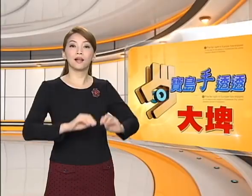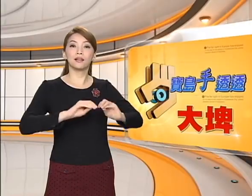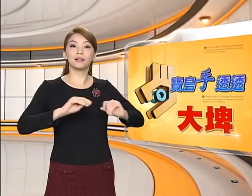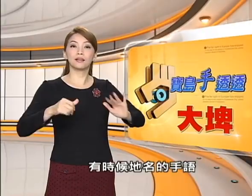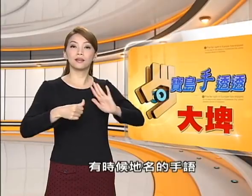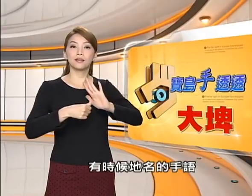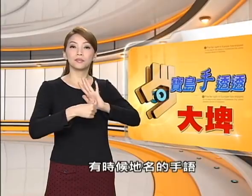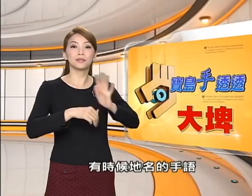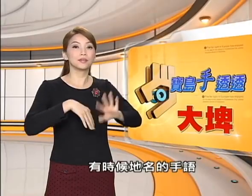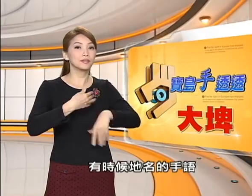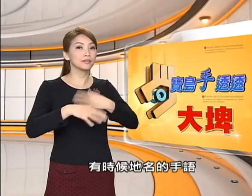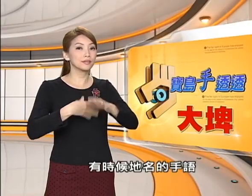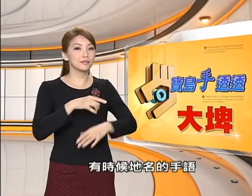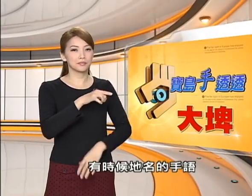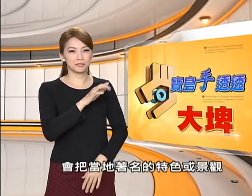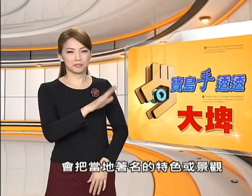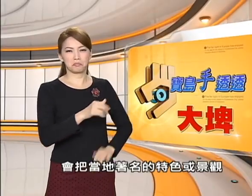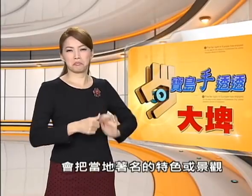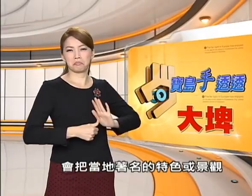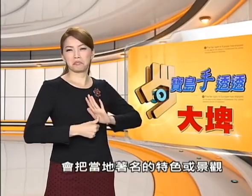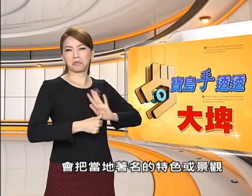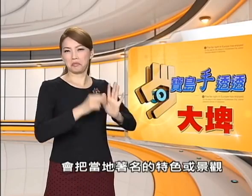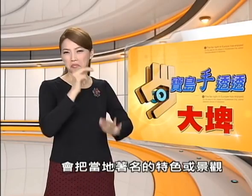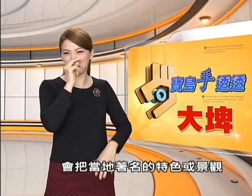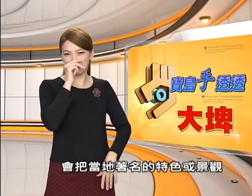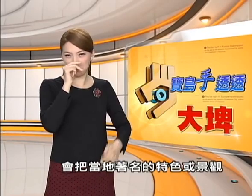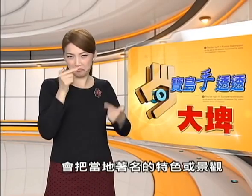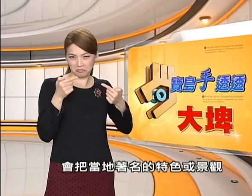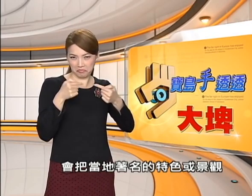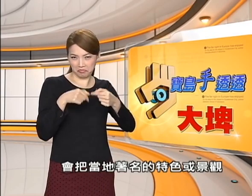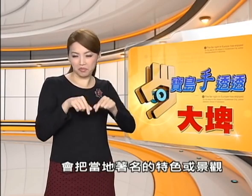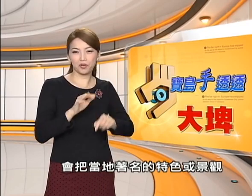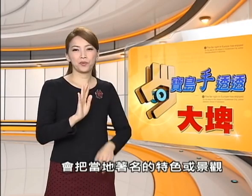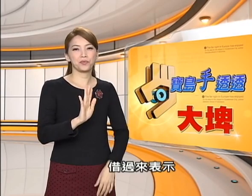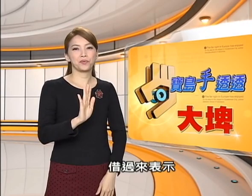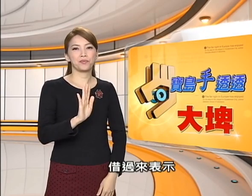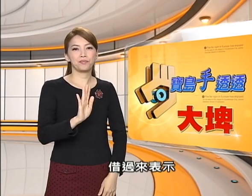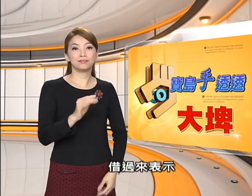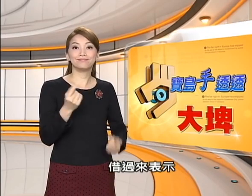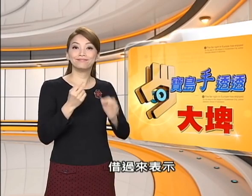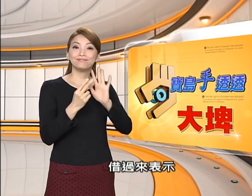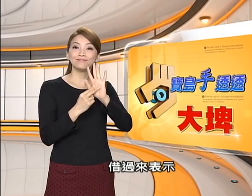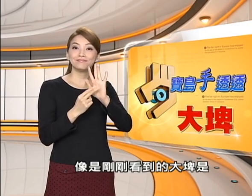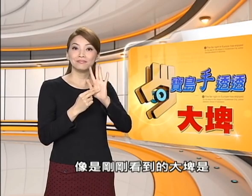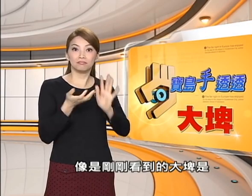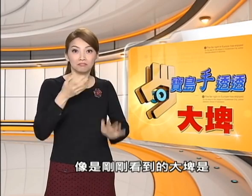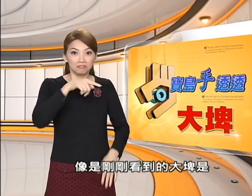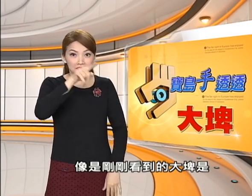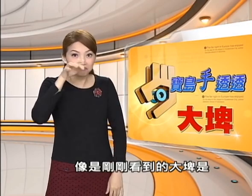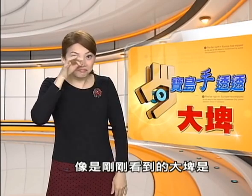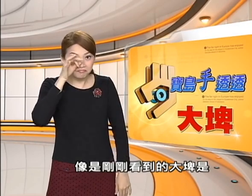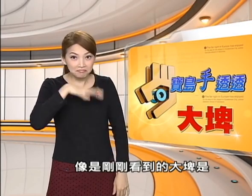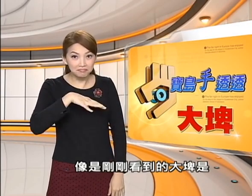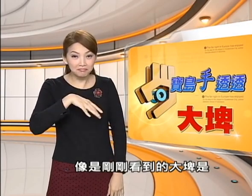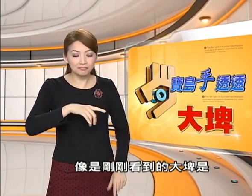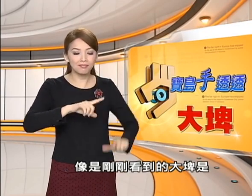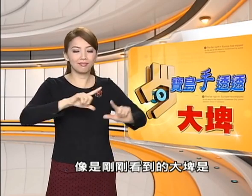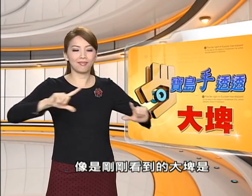有时候地名的手语会把当地著名的特色或景观借过来表示，像是刚刚看到的大陂是